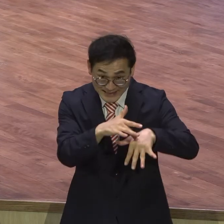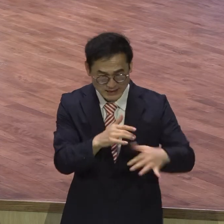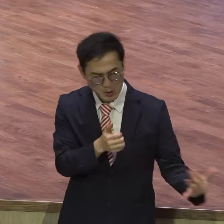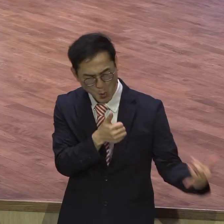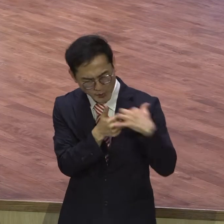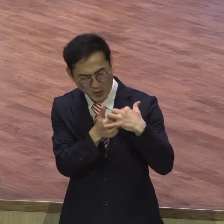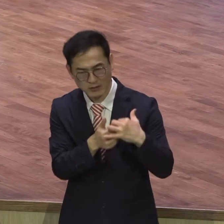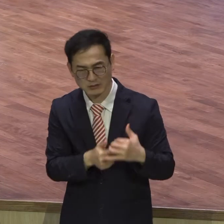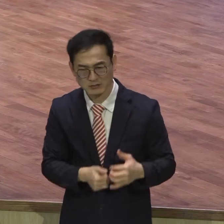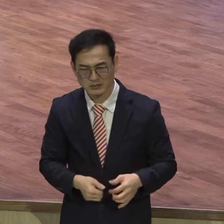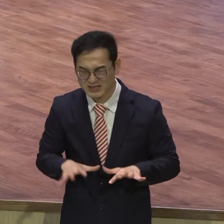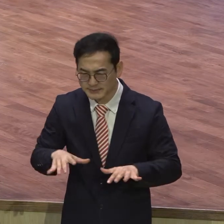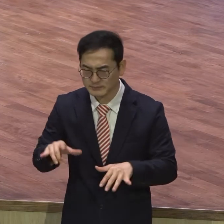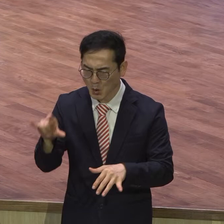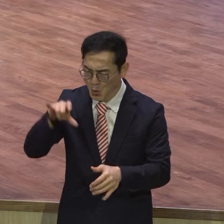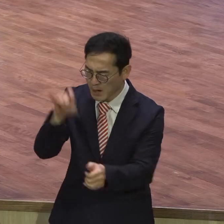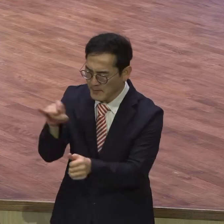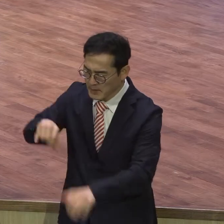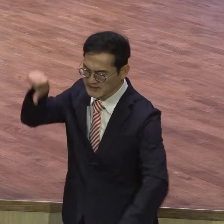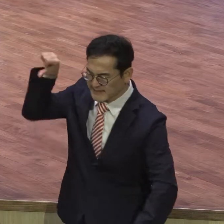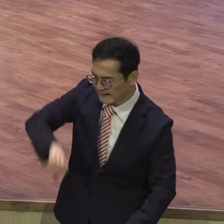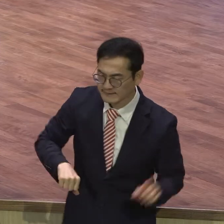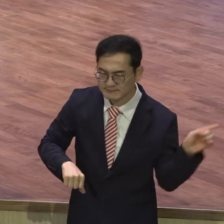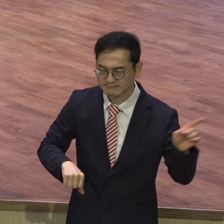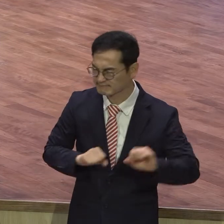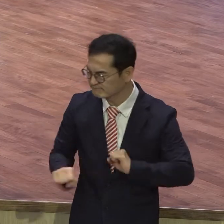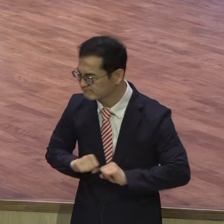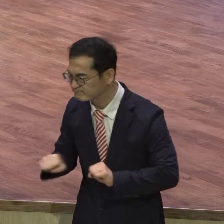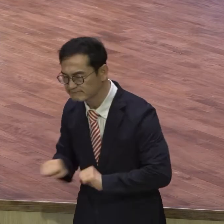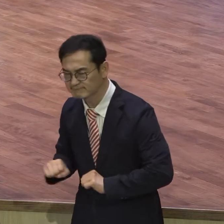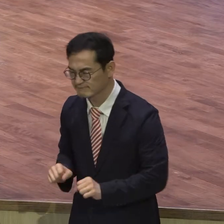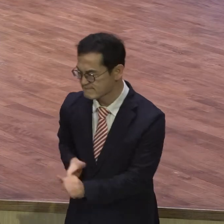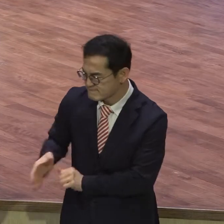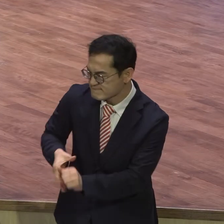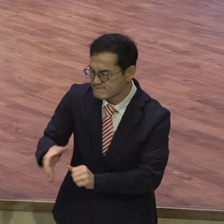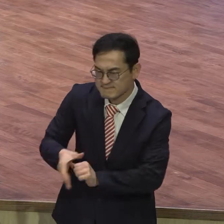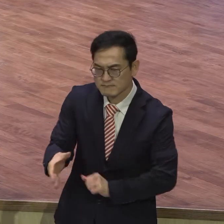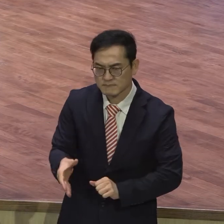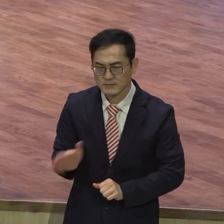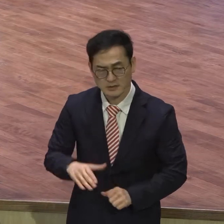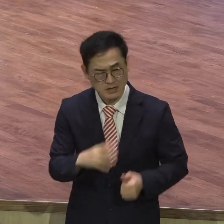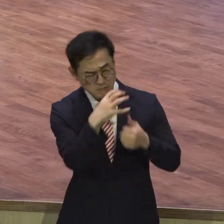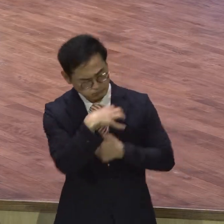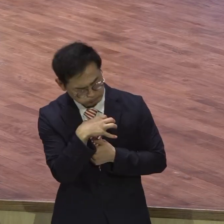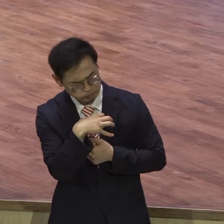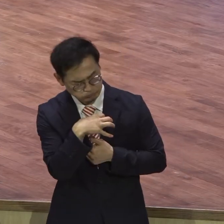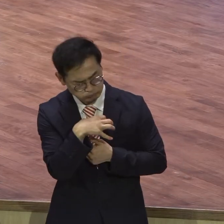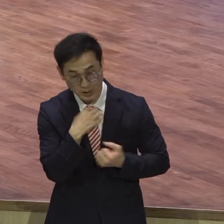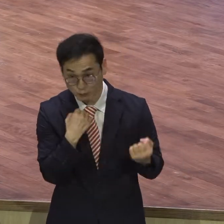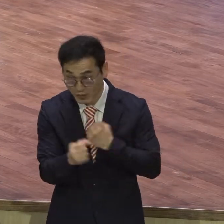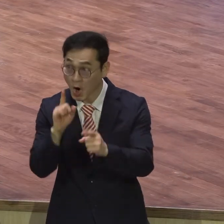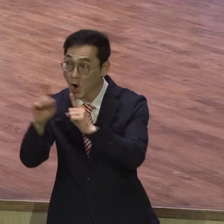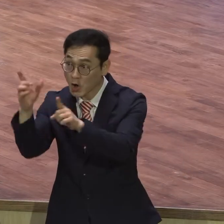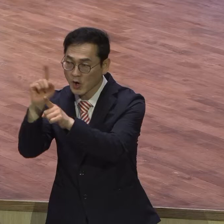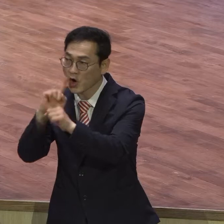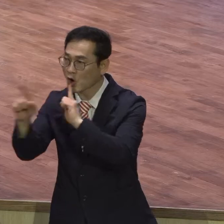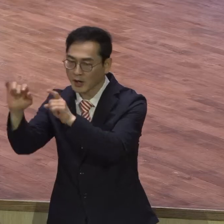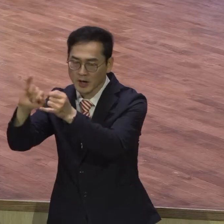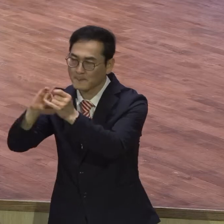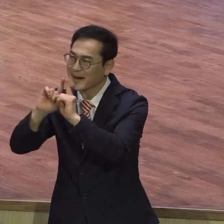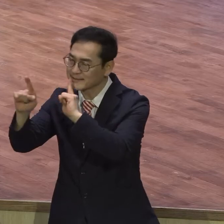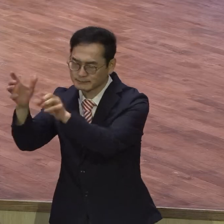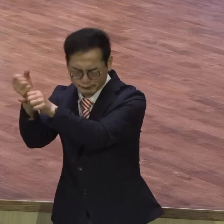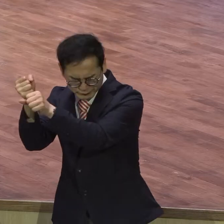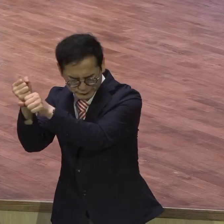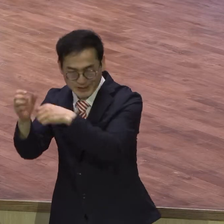공격 이 재앙입니다 재앙 이 재앙 속에서도 이 포로 속에서도 노예 속에서도 언약 잡으면 취미생활을 쓰임 받을 수 있다